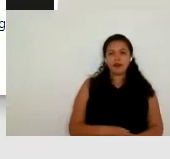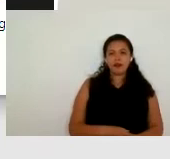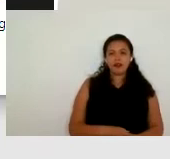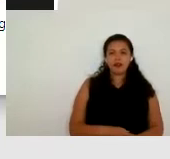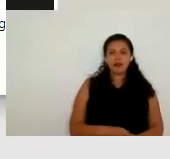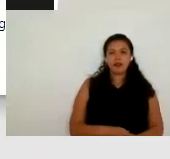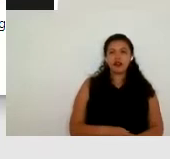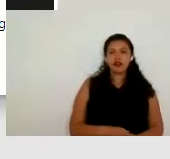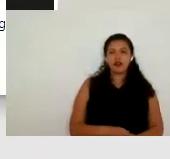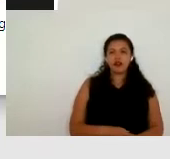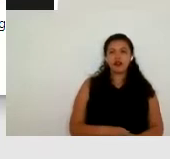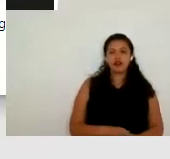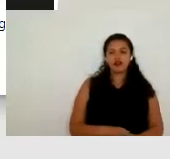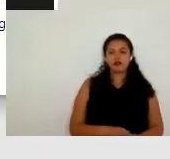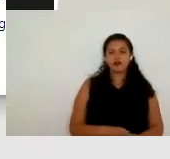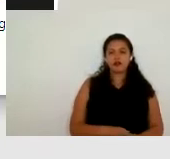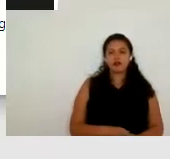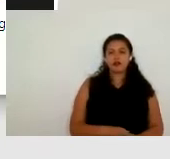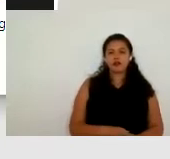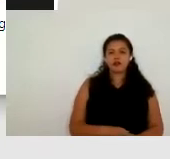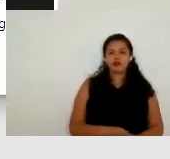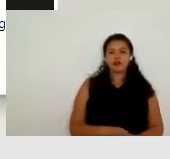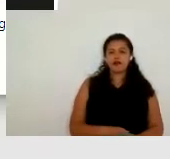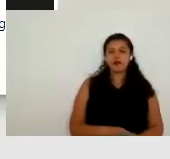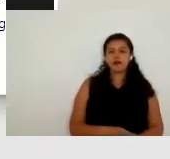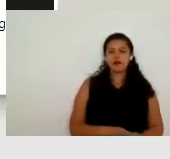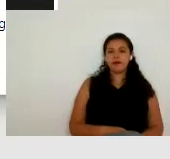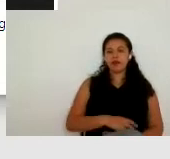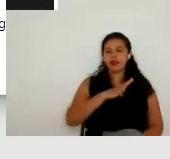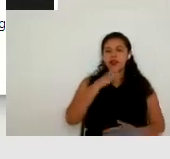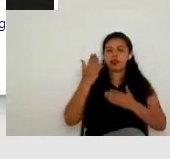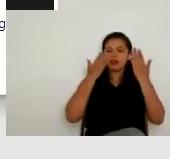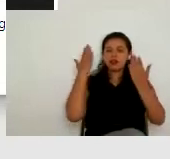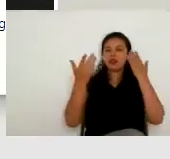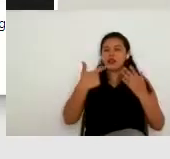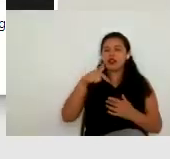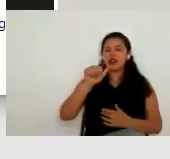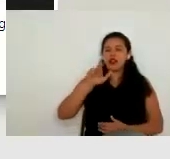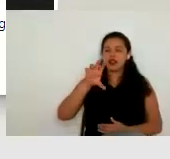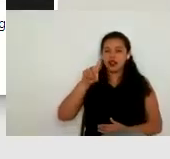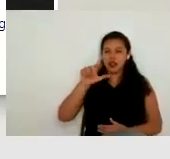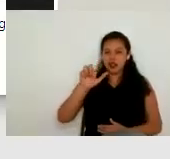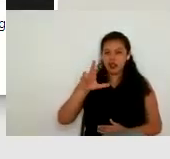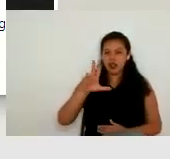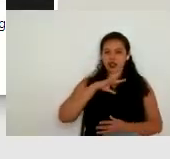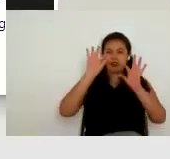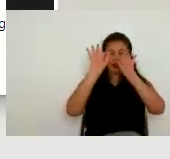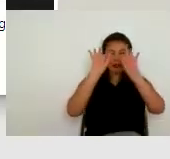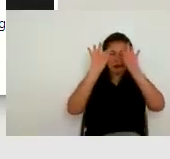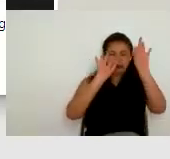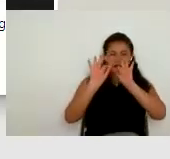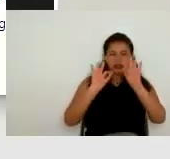aquí como pueden ver aquí está lo del estudio de guardará que no quería robar los contantes puntitos y tanto